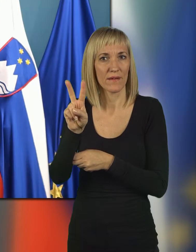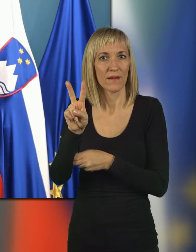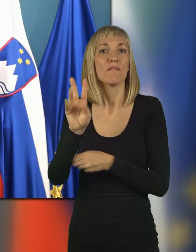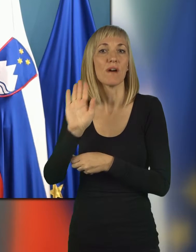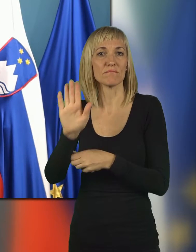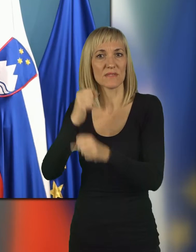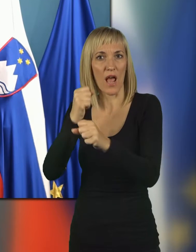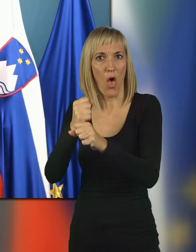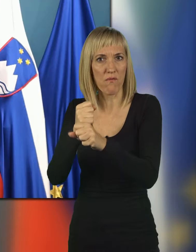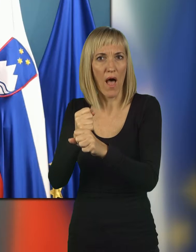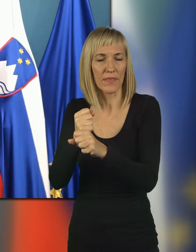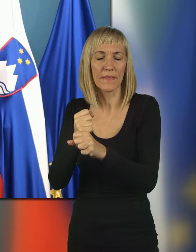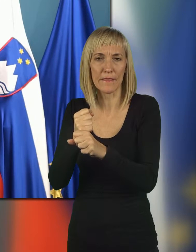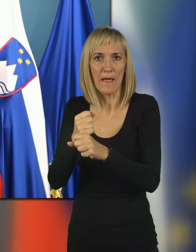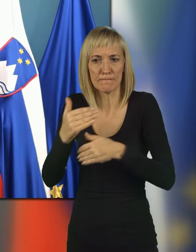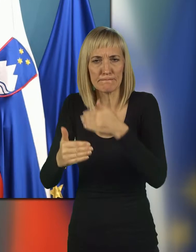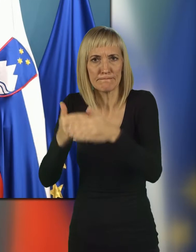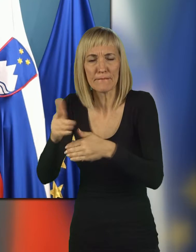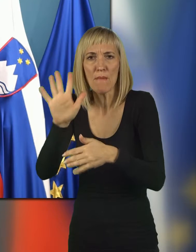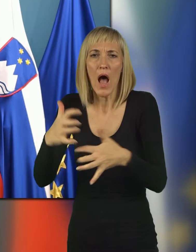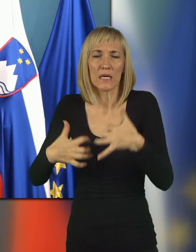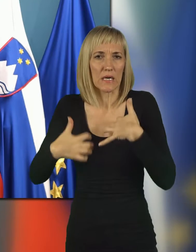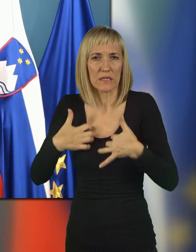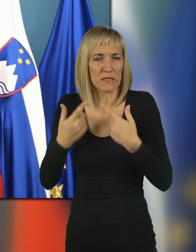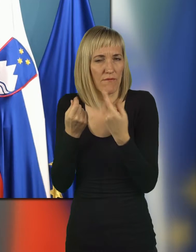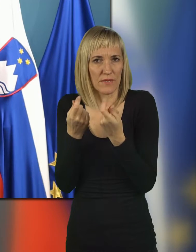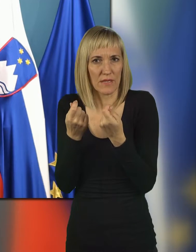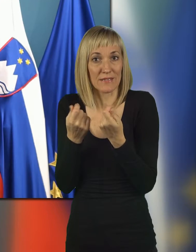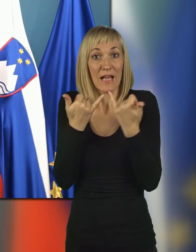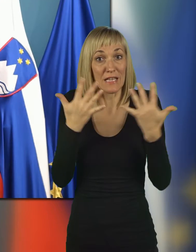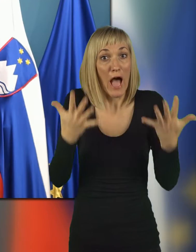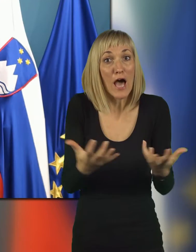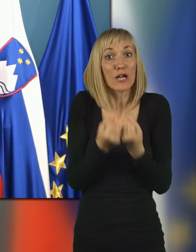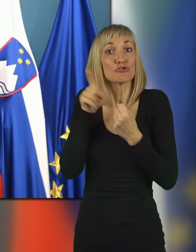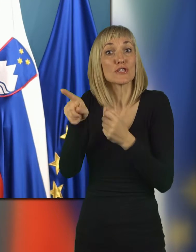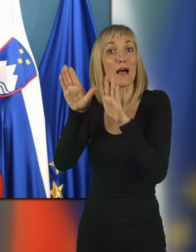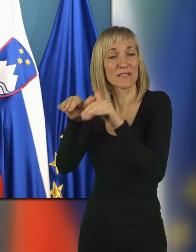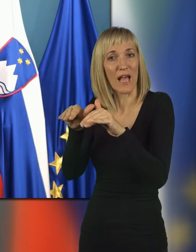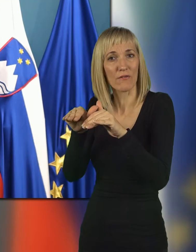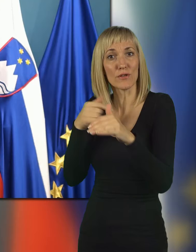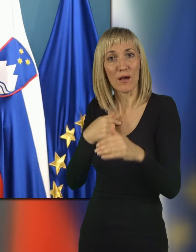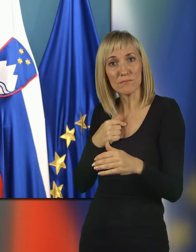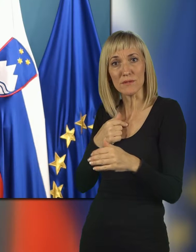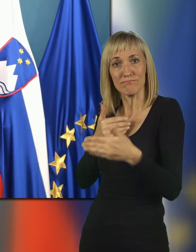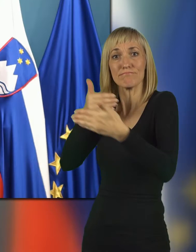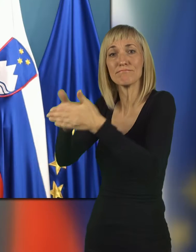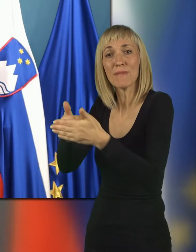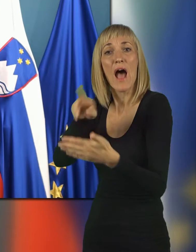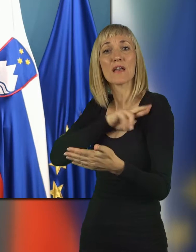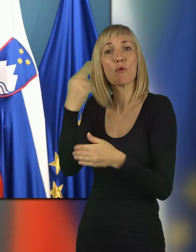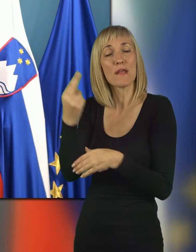času svojega delovanja zašel v velike finančne težave, rešili na ta način, da smo z vstopom Republike